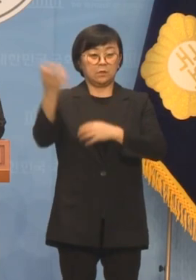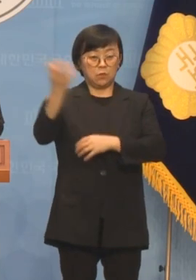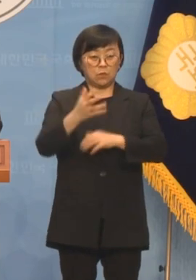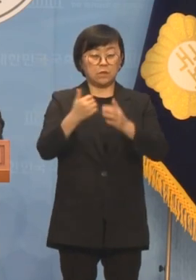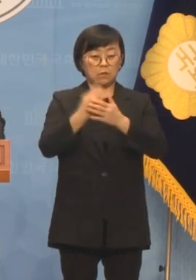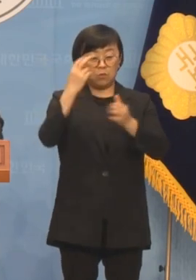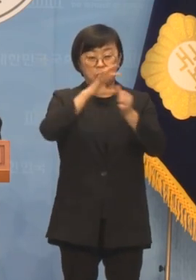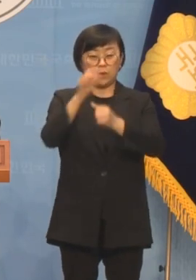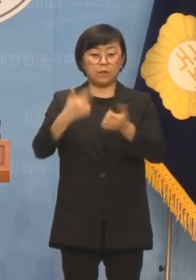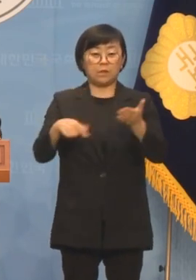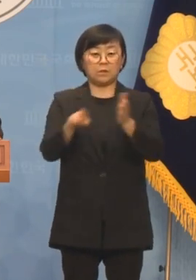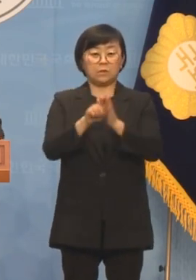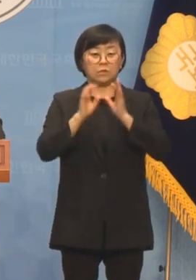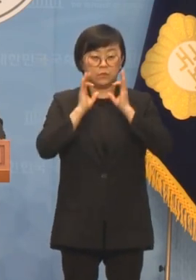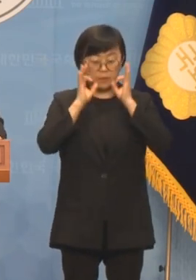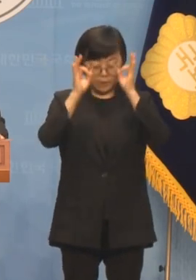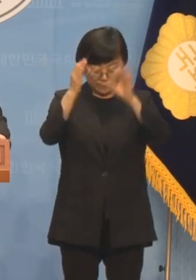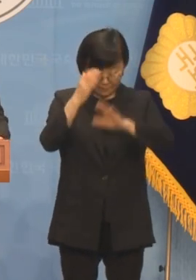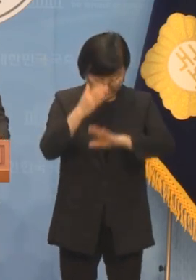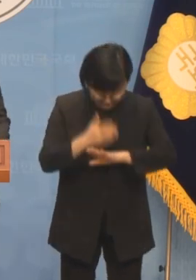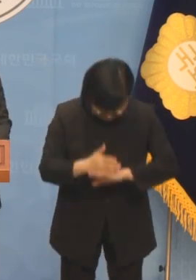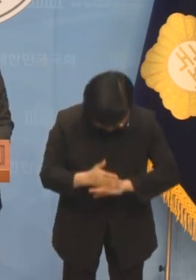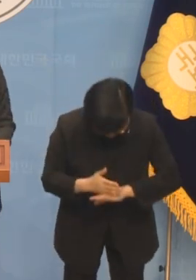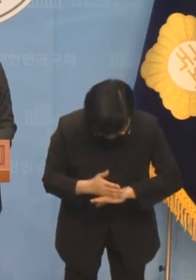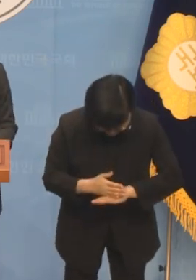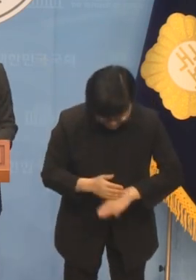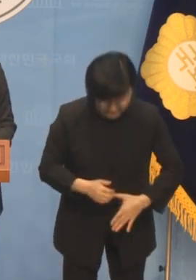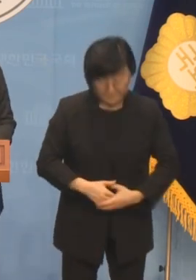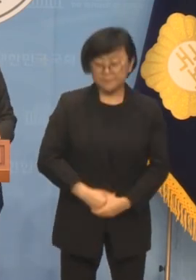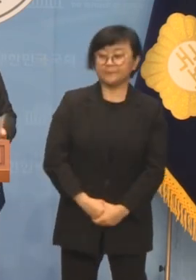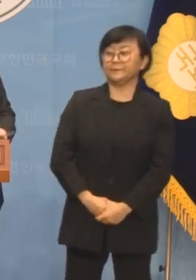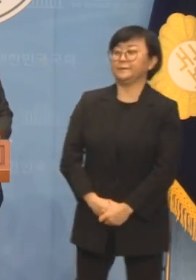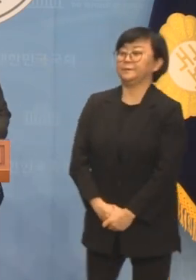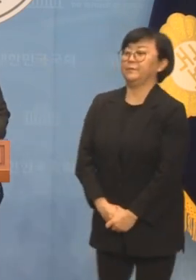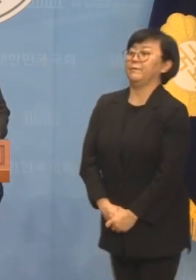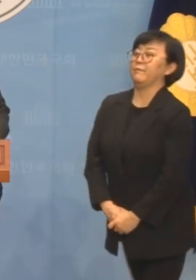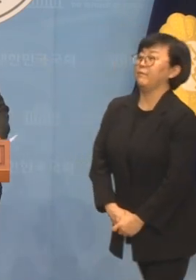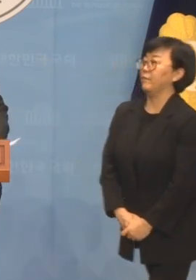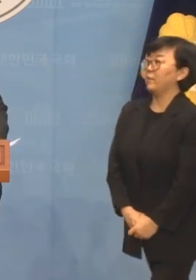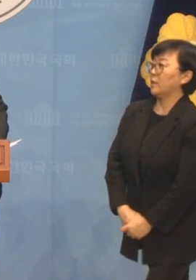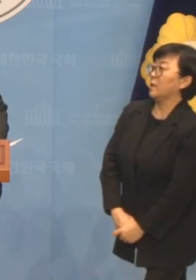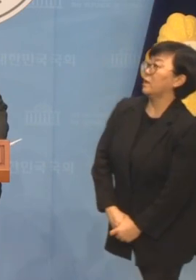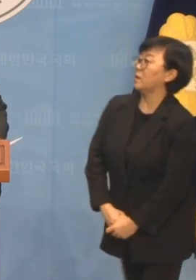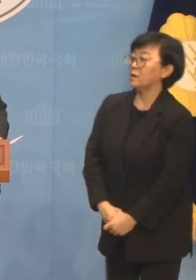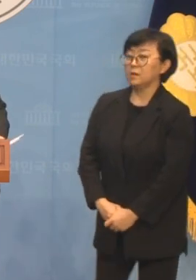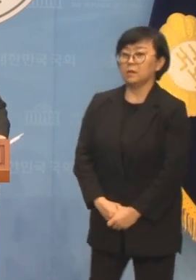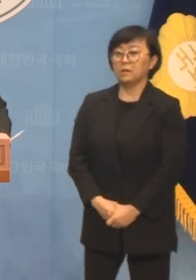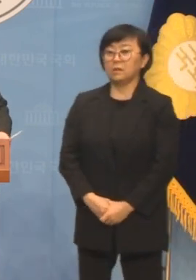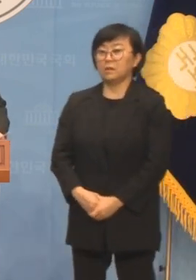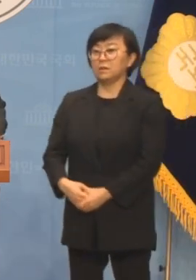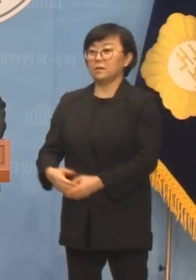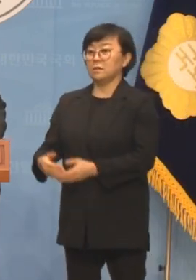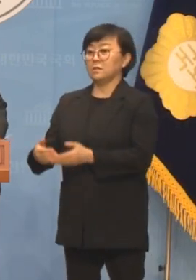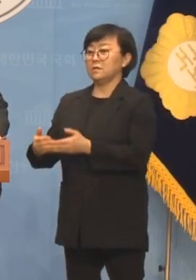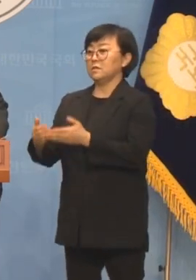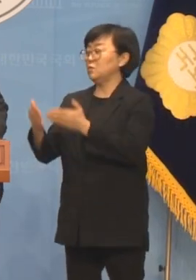위해 더욱 노력하겠습니다. 감사합니다. 혹시 질문 있습니까?